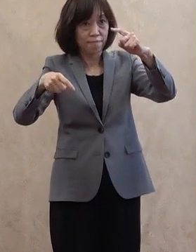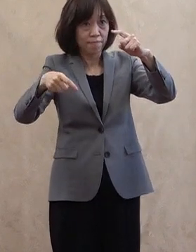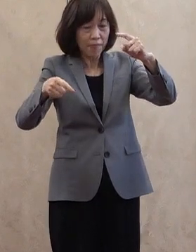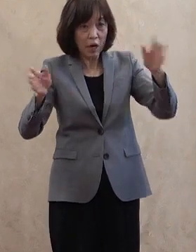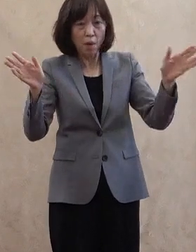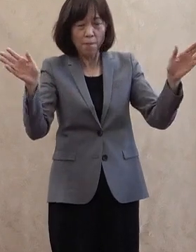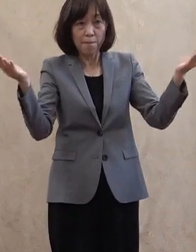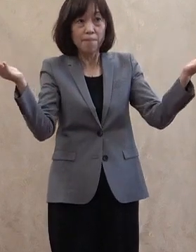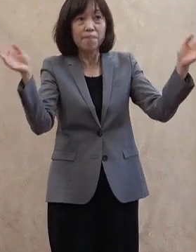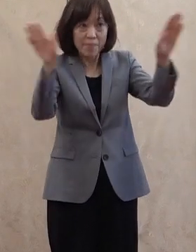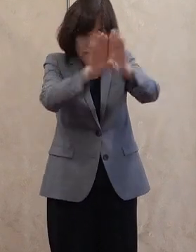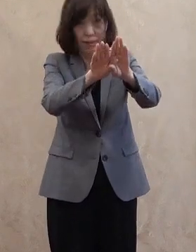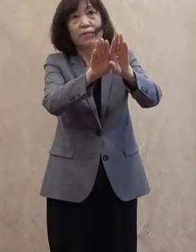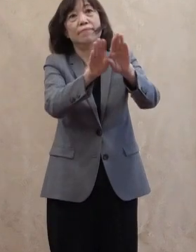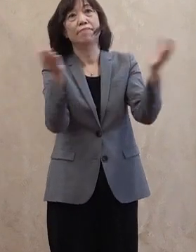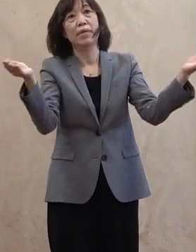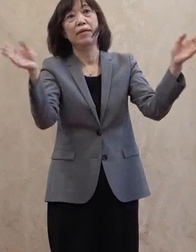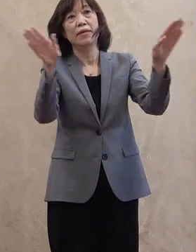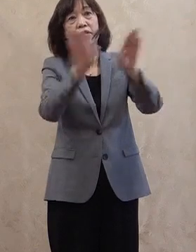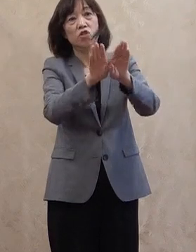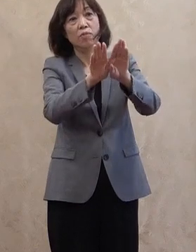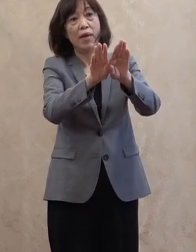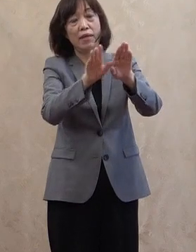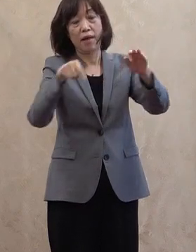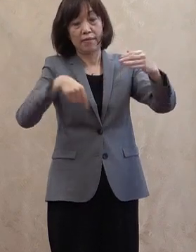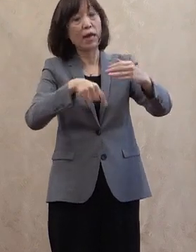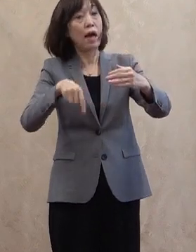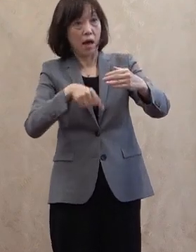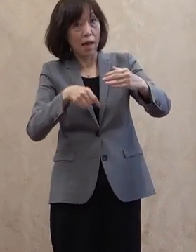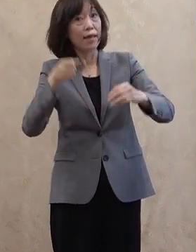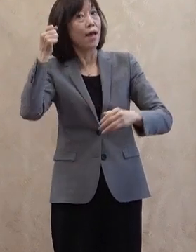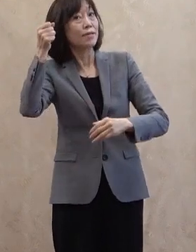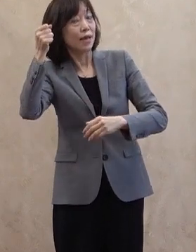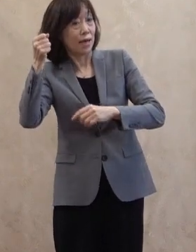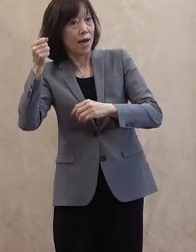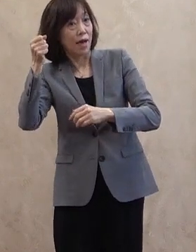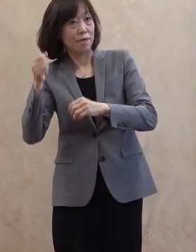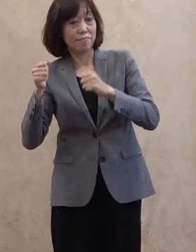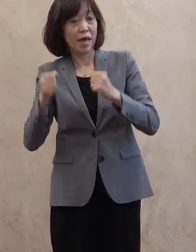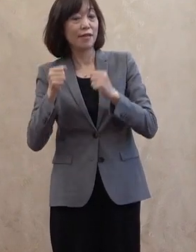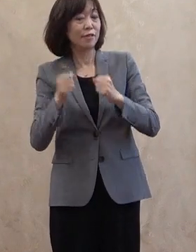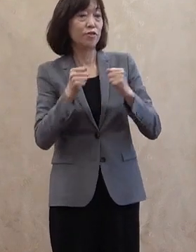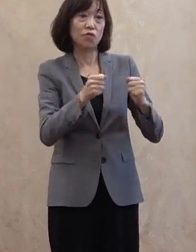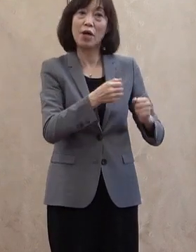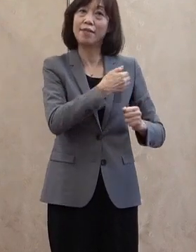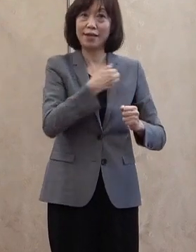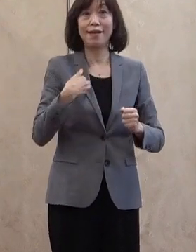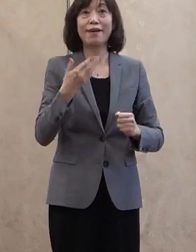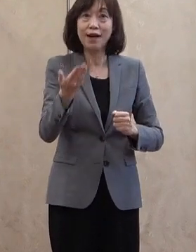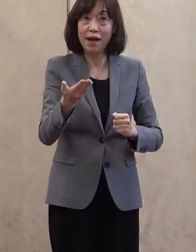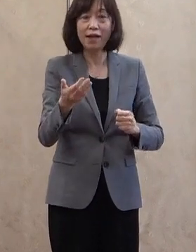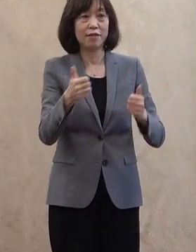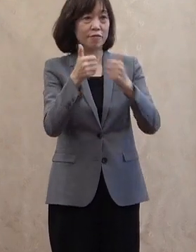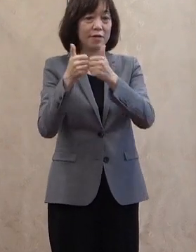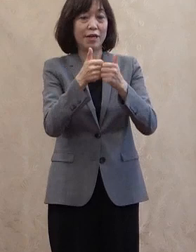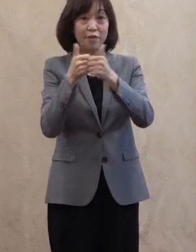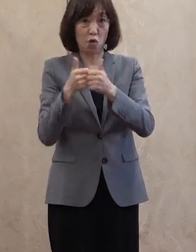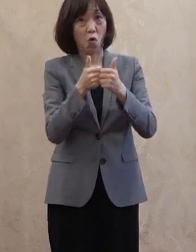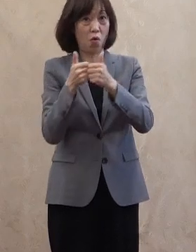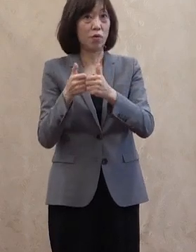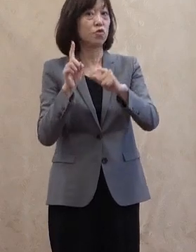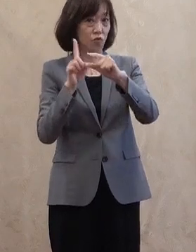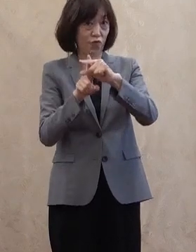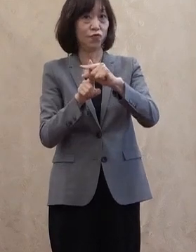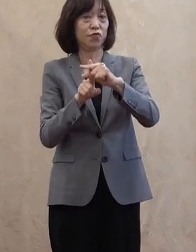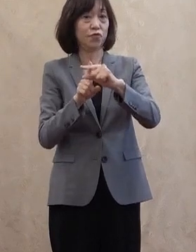、そこで聖火リレーができないかということを今協議している、検討しているという